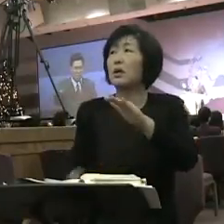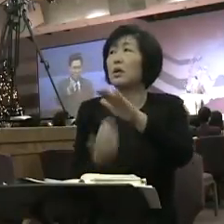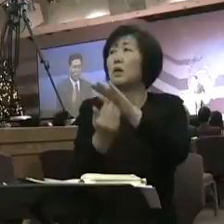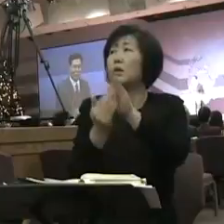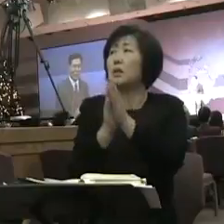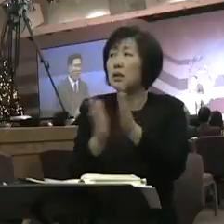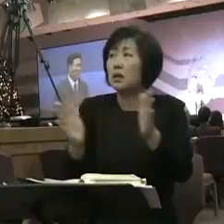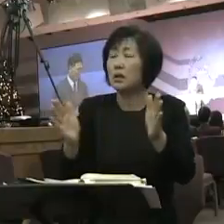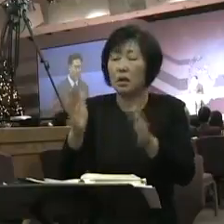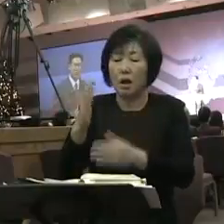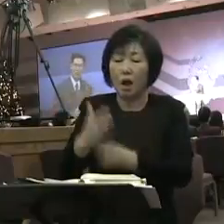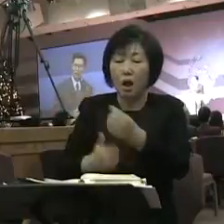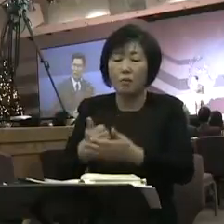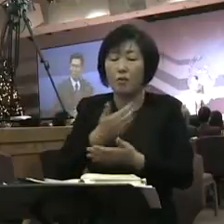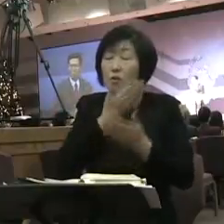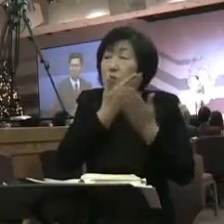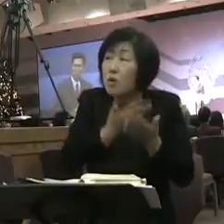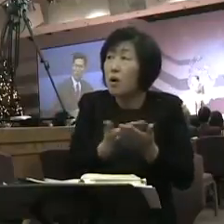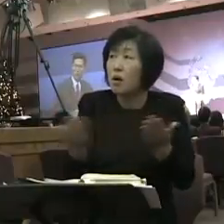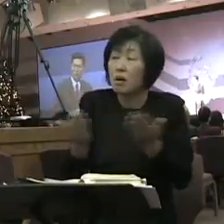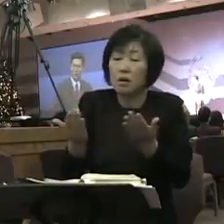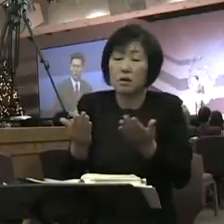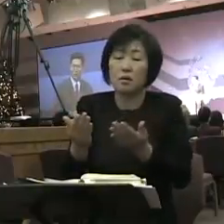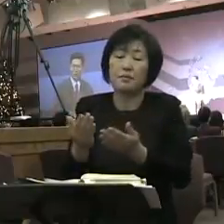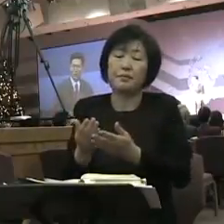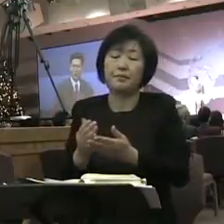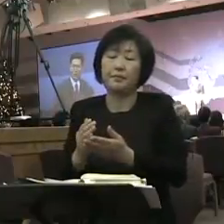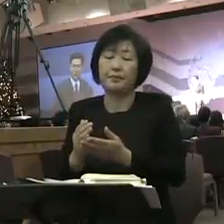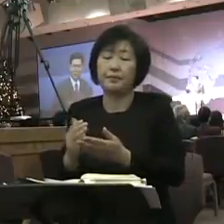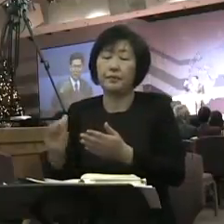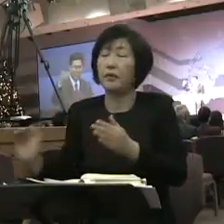하나님께서 그 기도를 통해 하나님의 귀한 역사를 이루어주셨습니다.